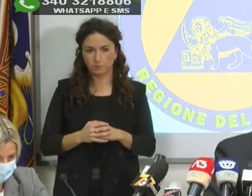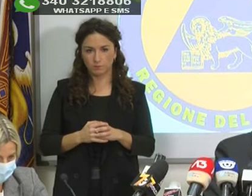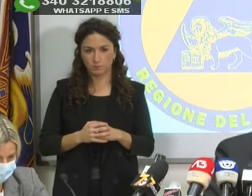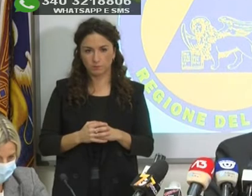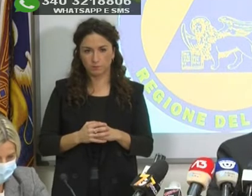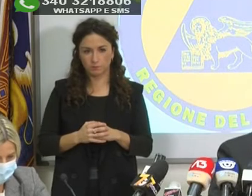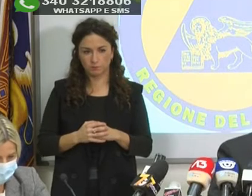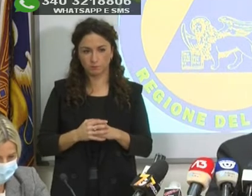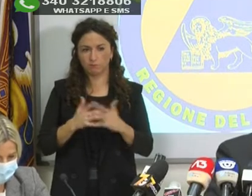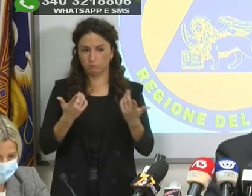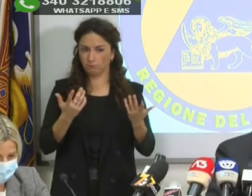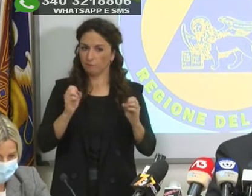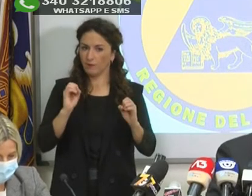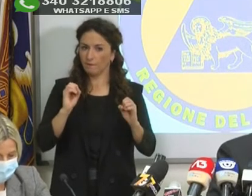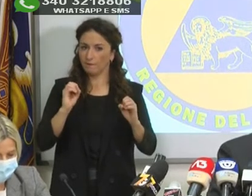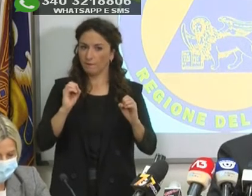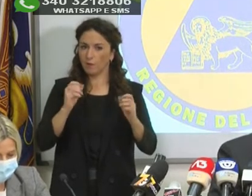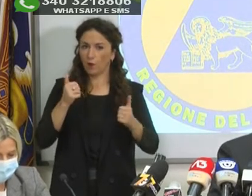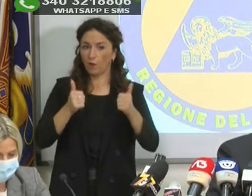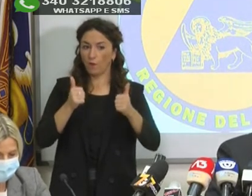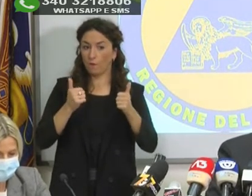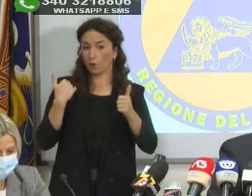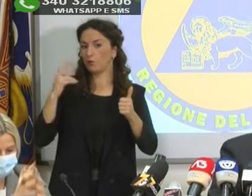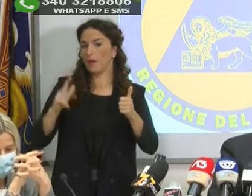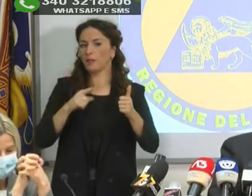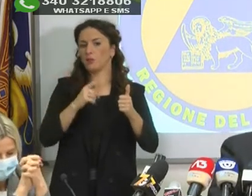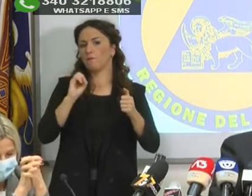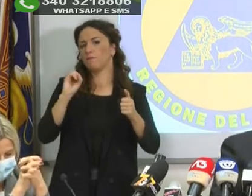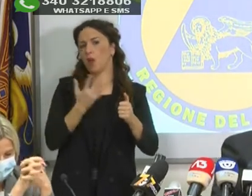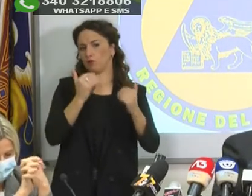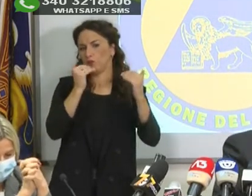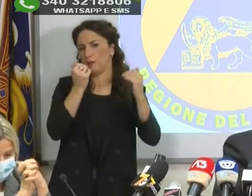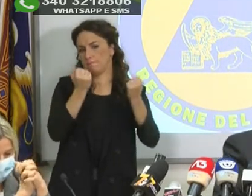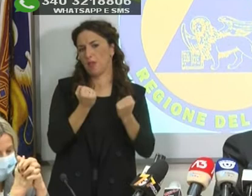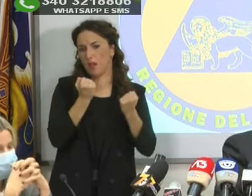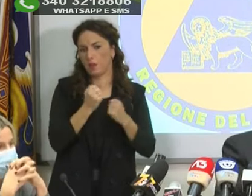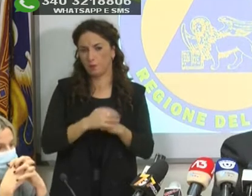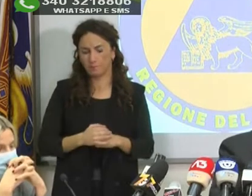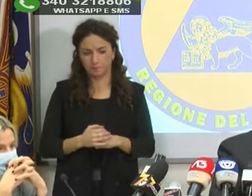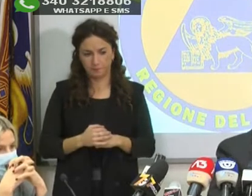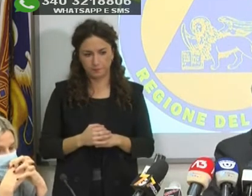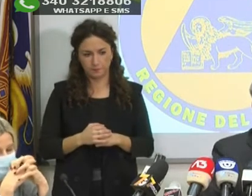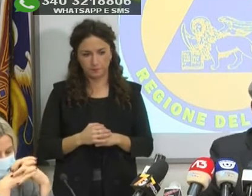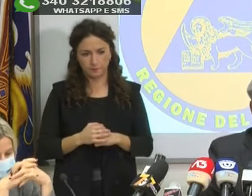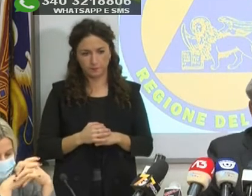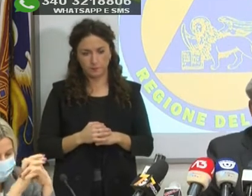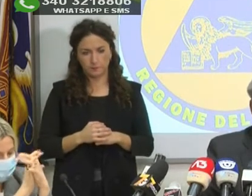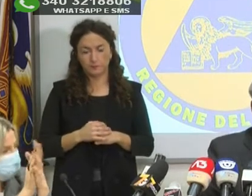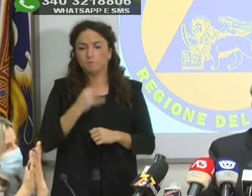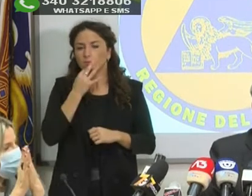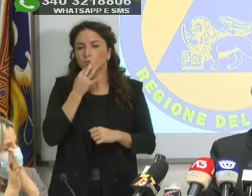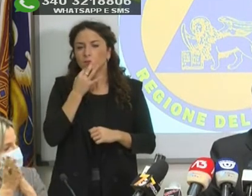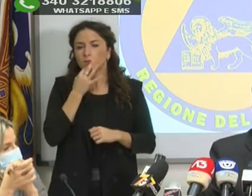anche se con una velocità, ripeto, minore rispetto a quella che succedeva a marzo. Questo significa che